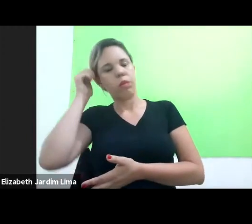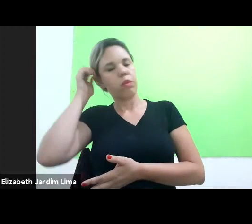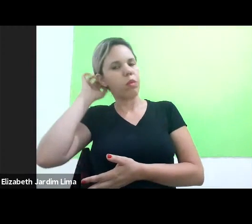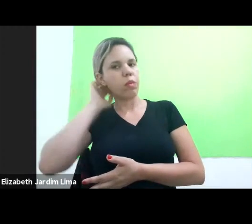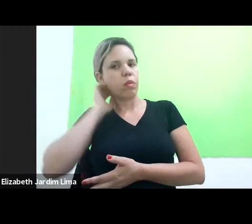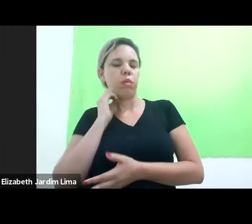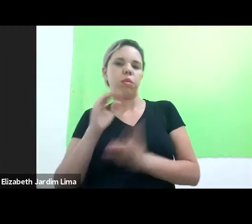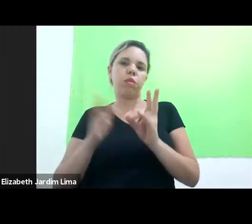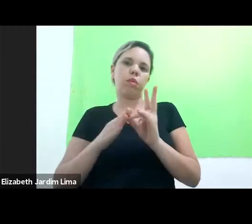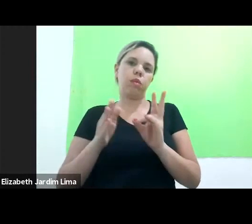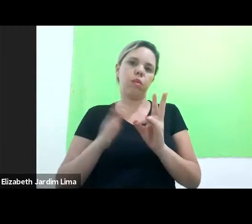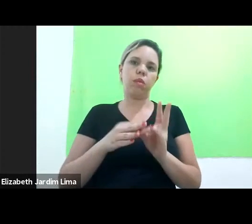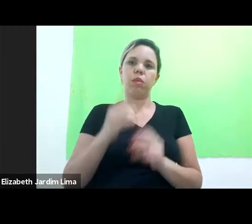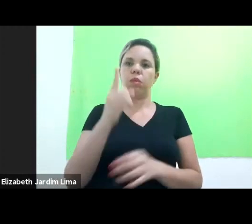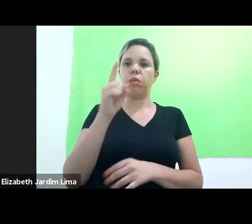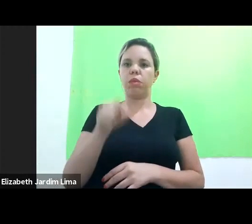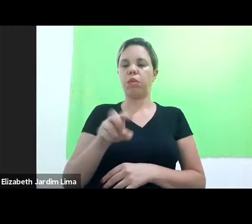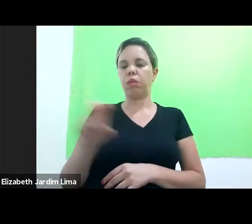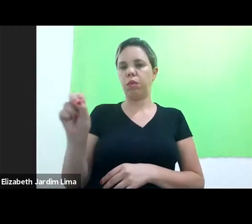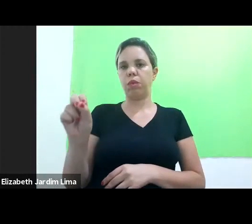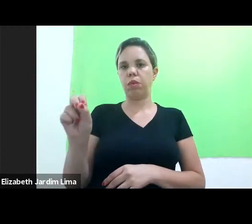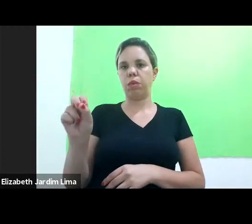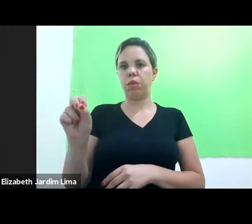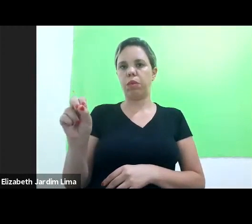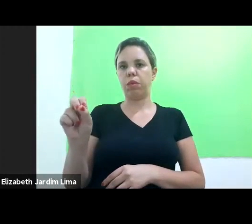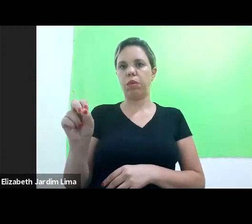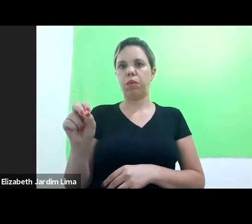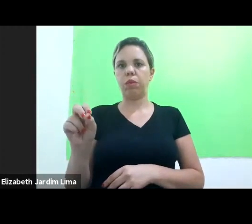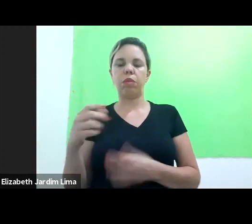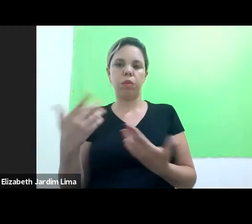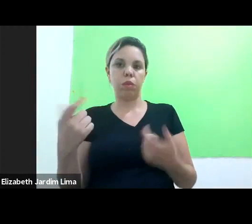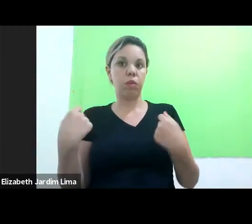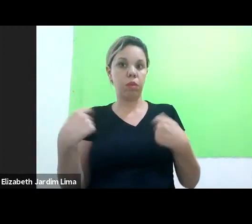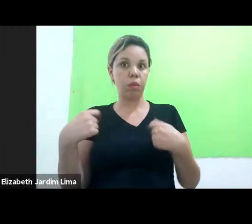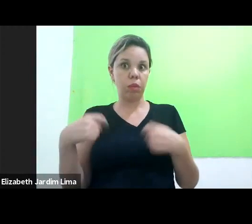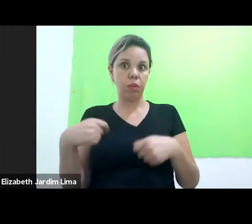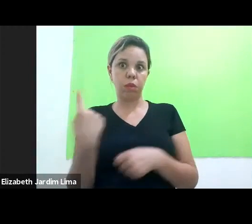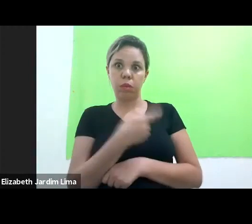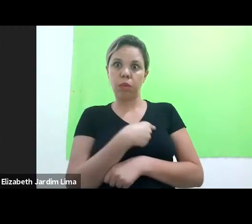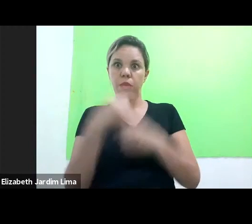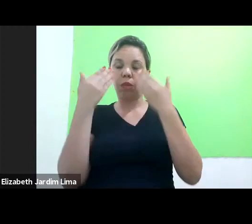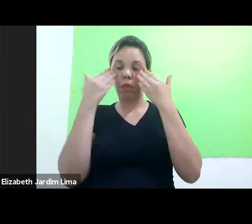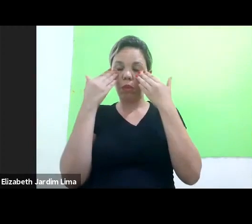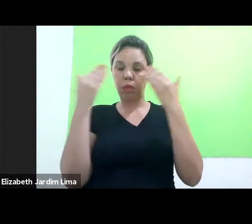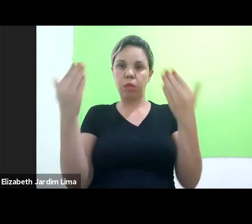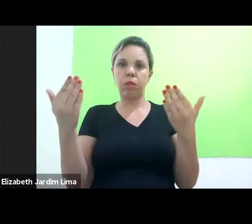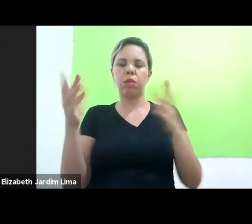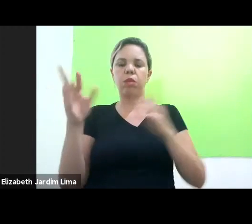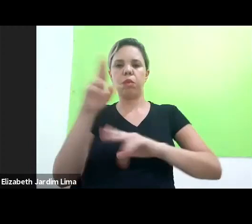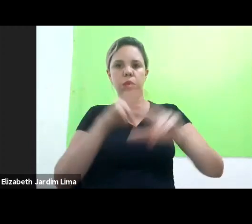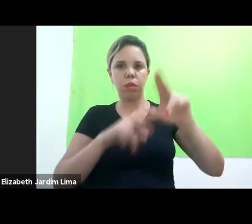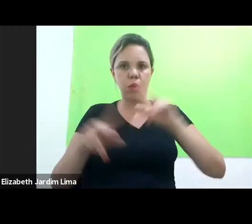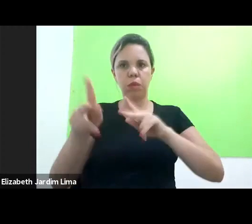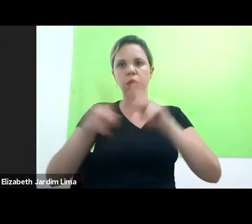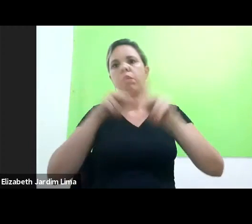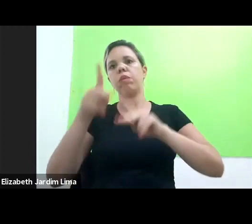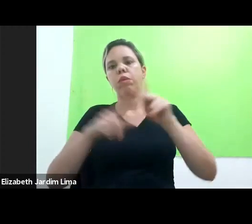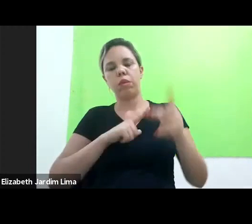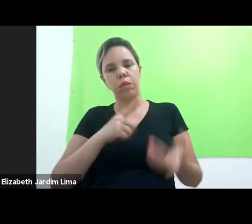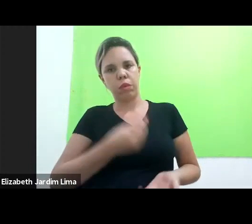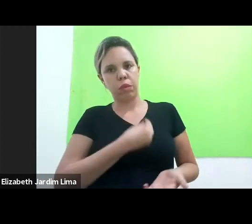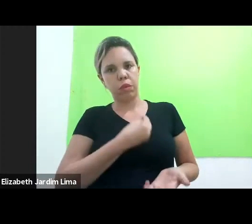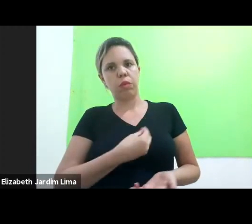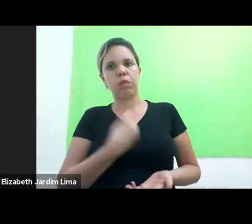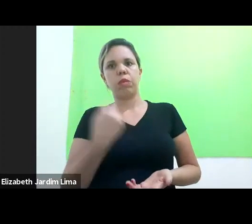índio apenas de 1500. Isso é uma falácia. É necessário a gente abrir os olhos para a diversidade de povos que existem e que